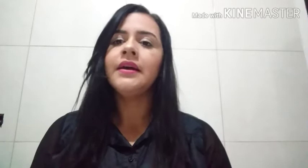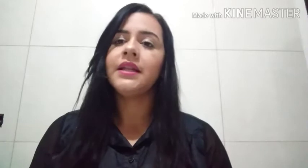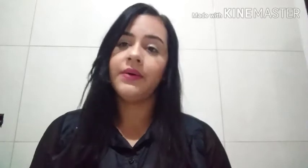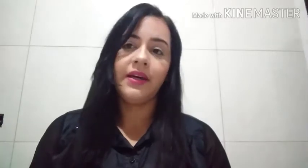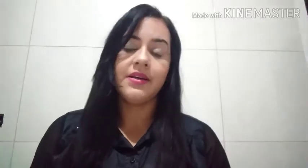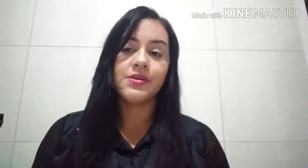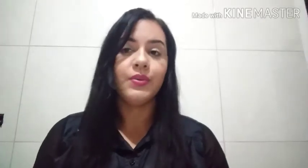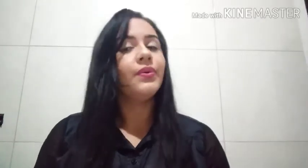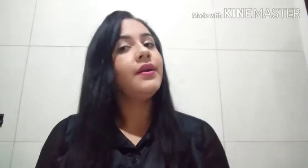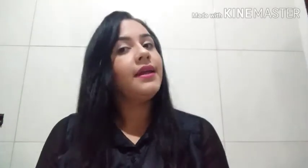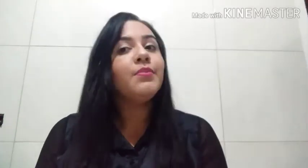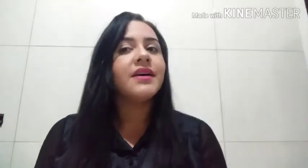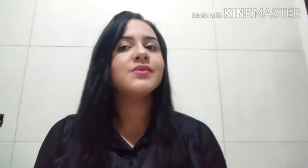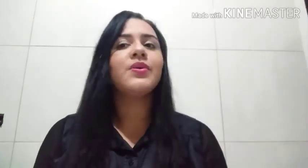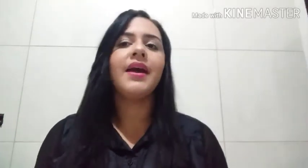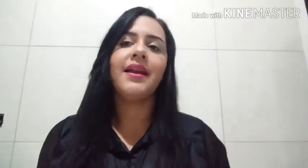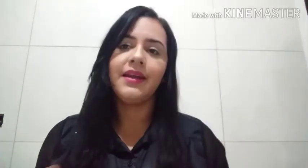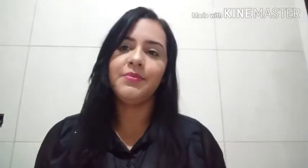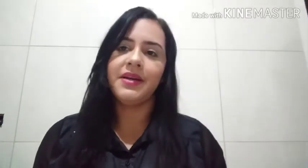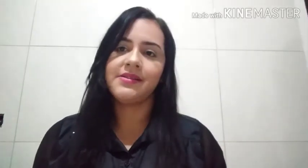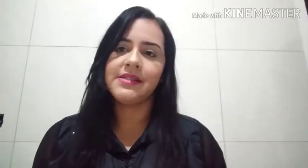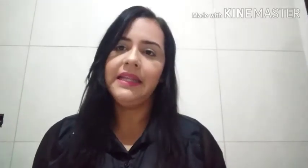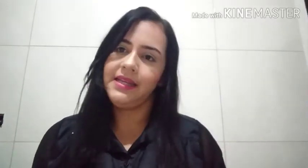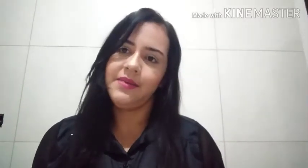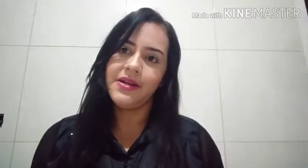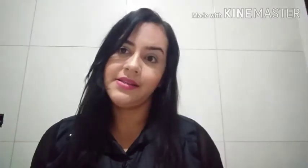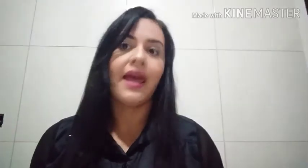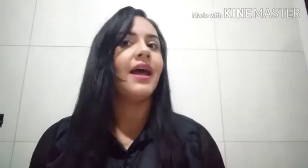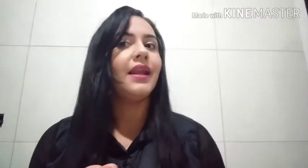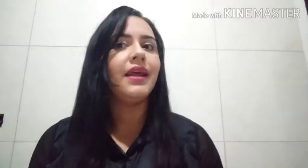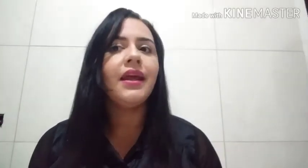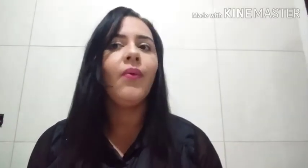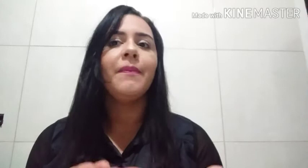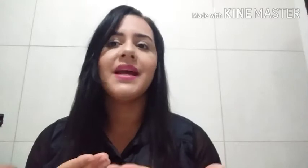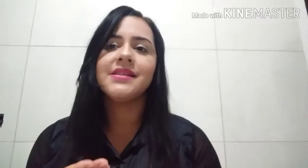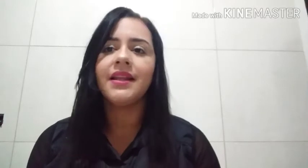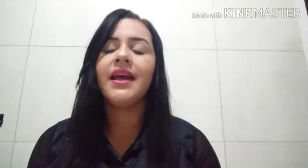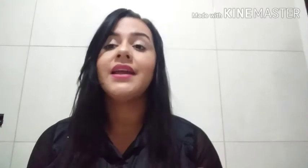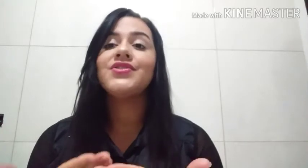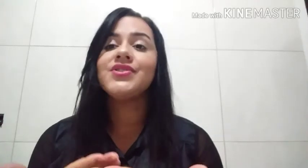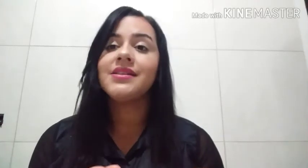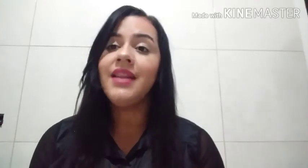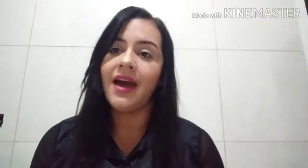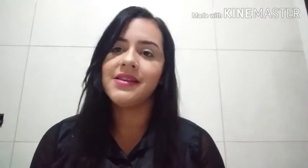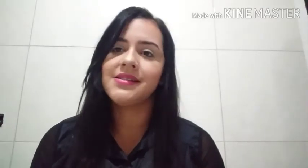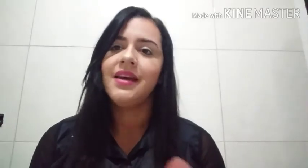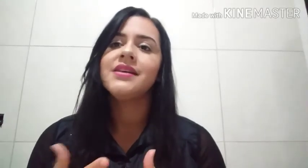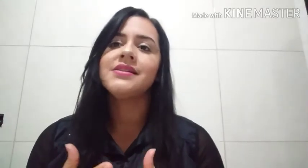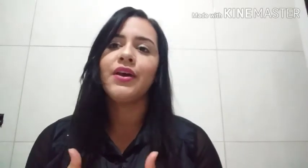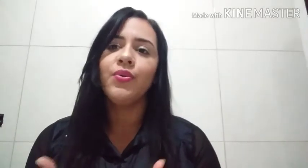Então é isso. Libras. O que é Libras? Libras é a língua brasileira de sinais,